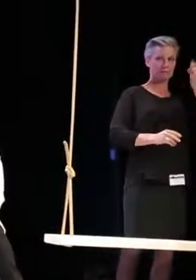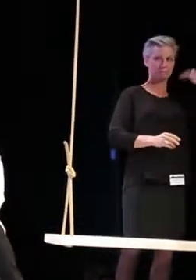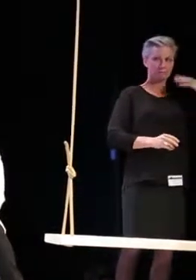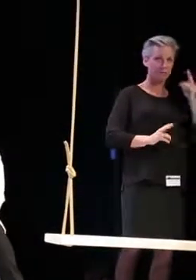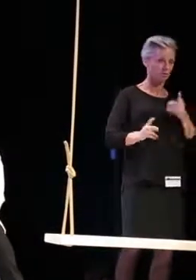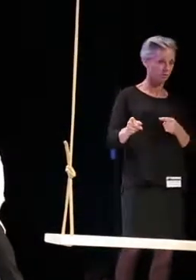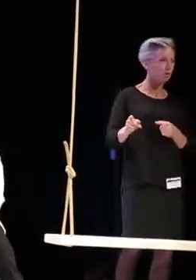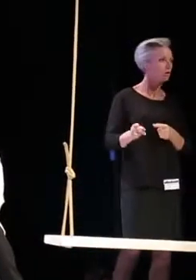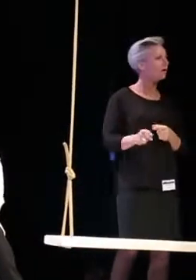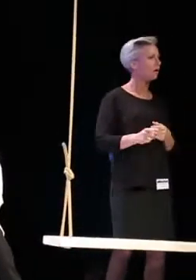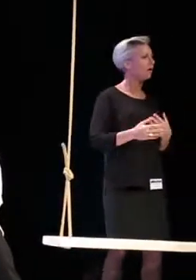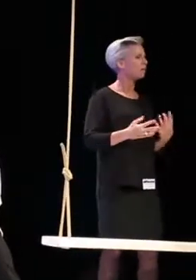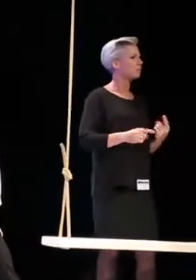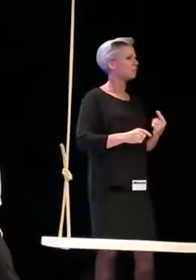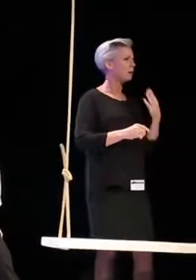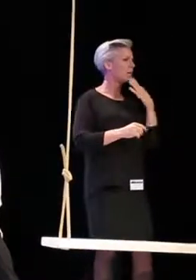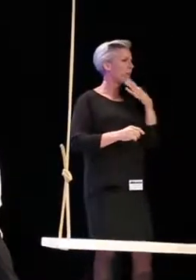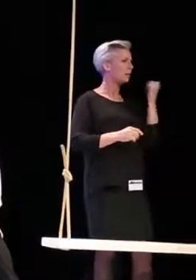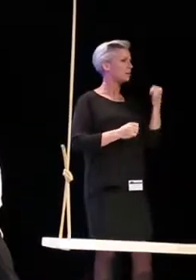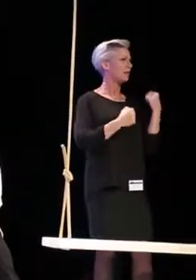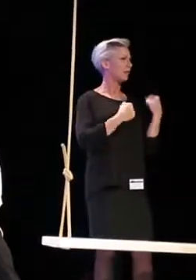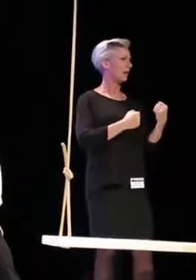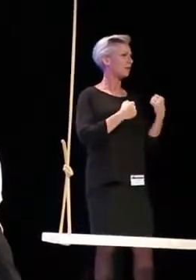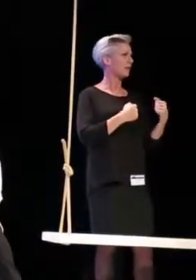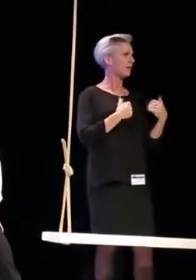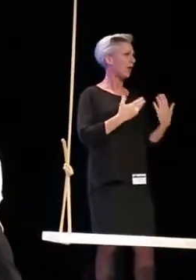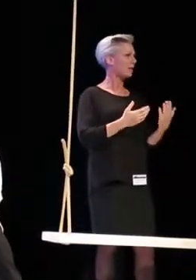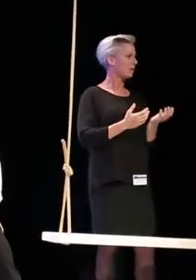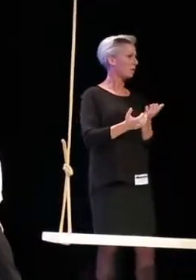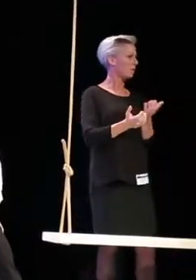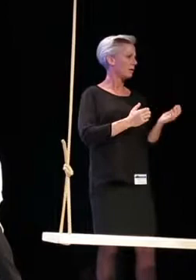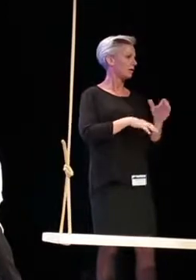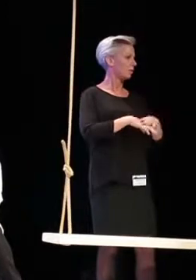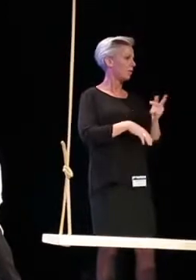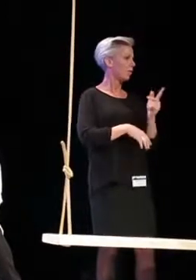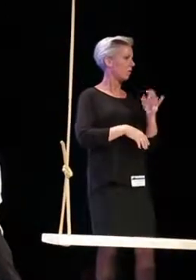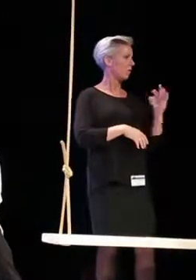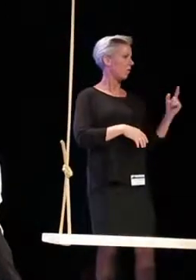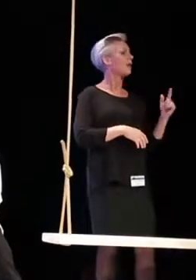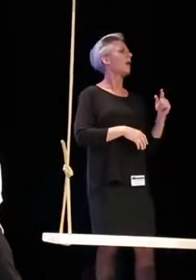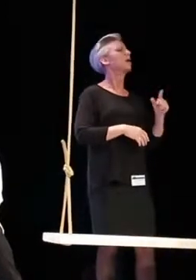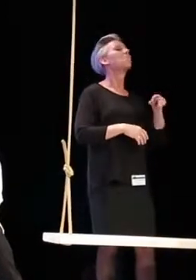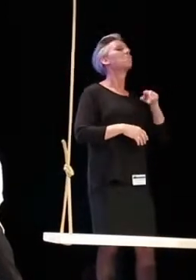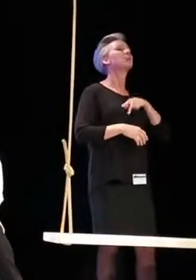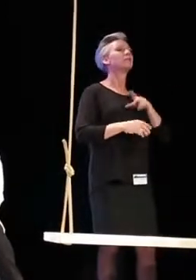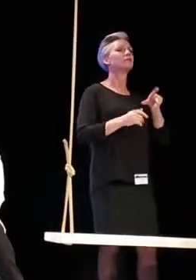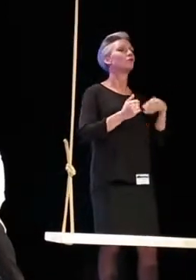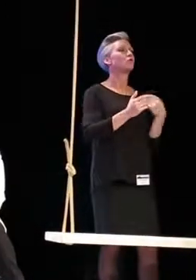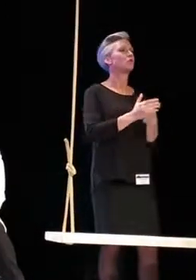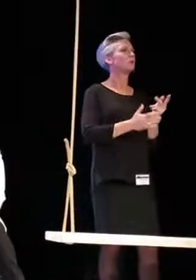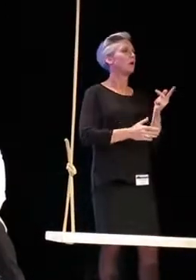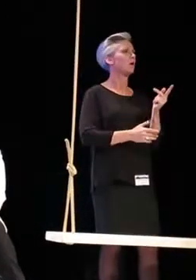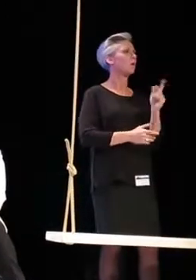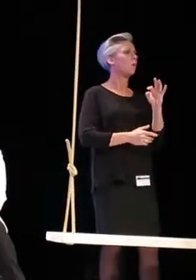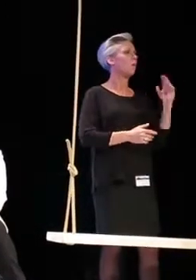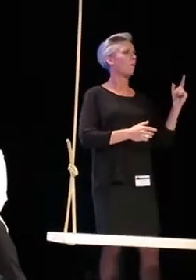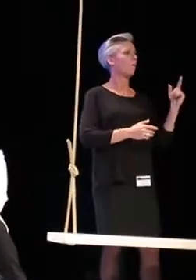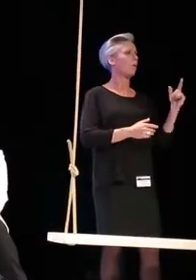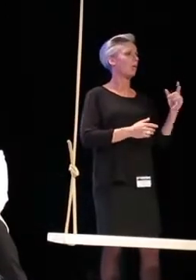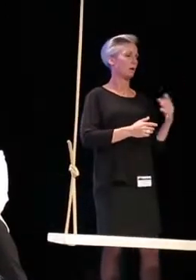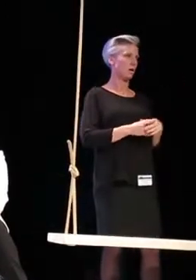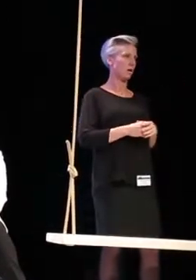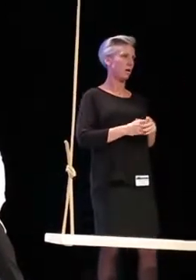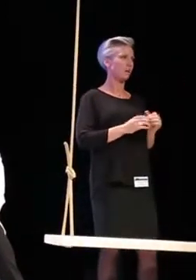kanske med skarpa styrmedlet är ett pris på kol som i Sverige har haft sedan 1990. Men det får vi inte till. Trots att alla säger att vi är överens om